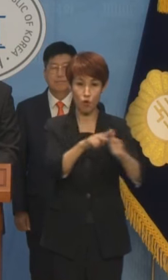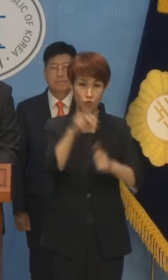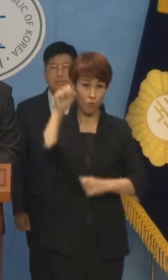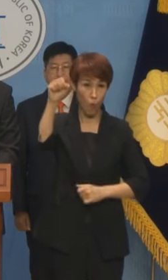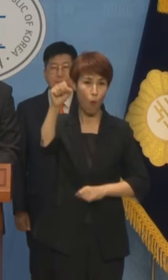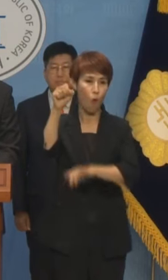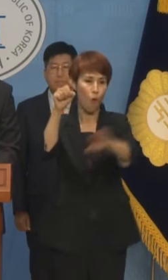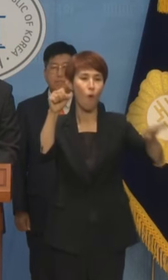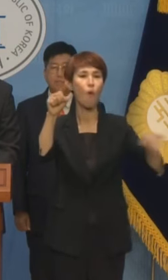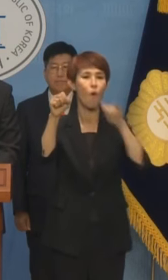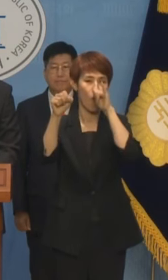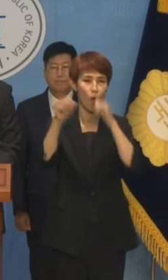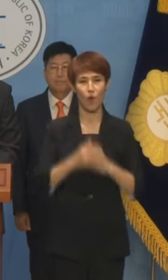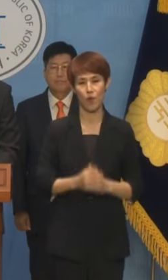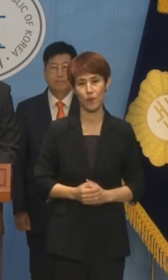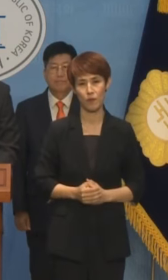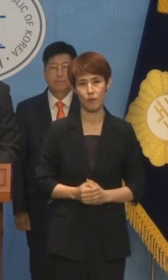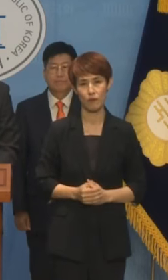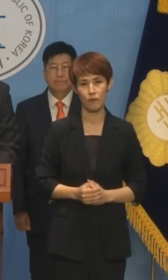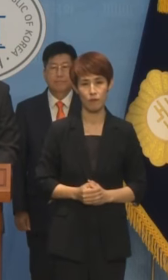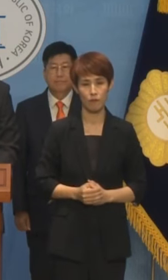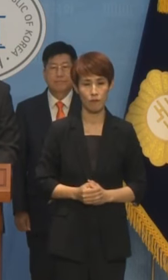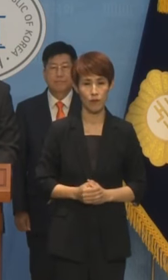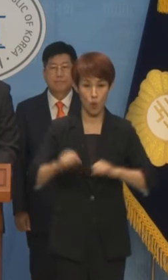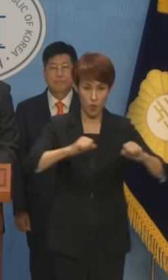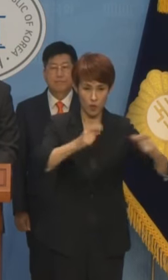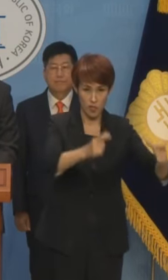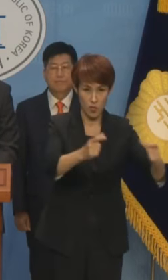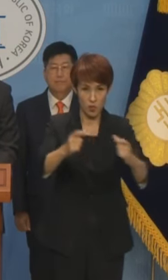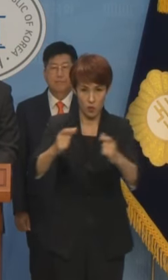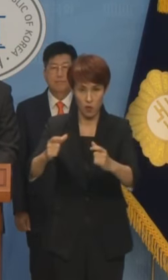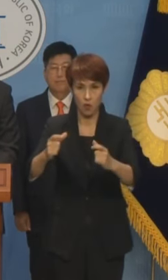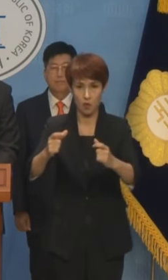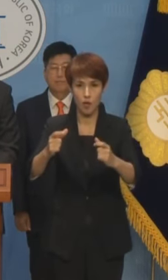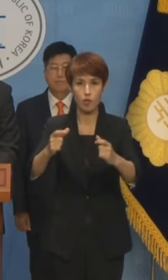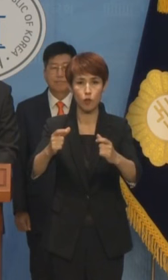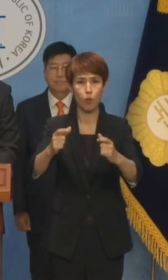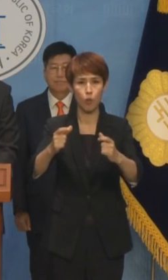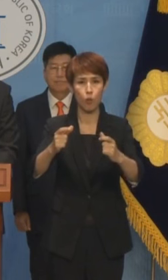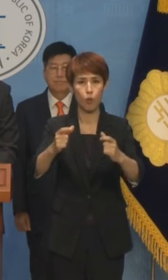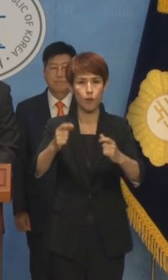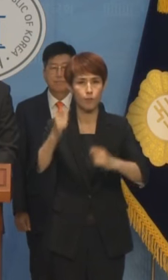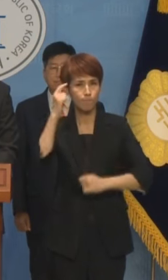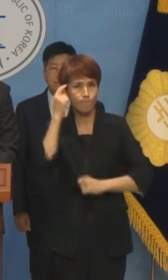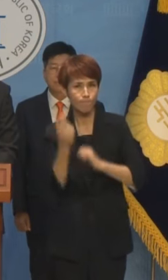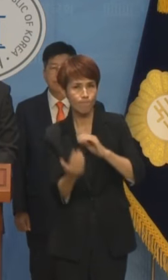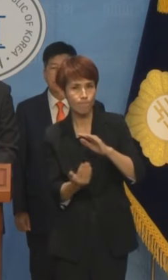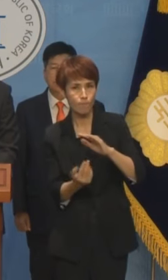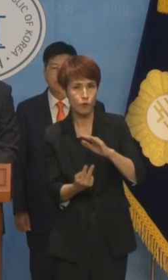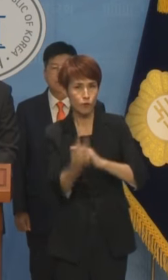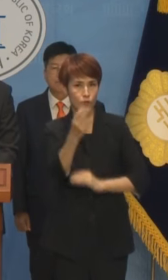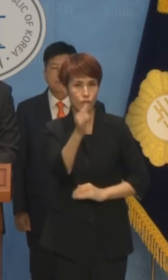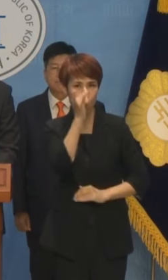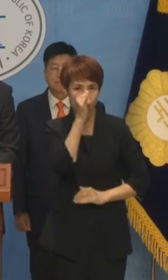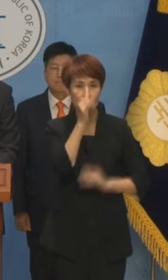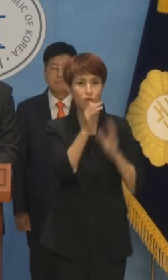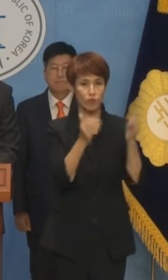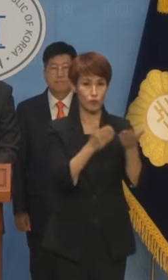있습니다. 이들은 본인이 활동하는 지역과 분야에서 나름의 위상을 갖고 있는